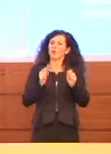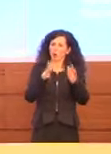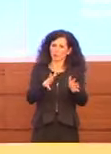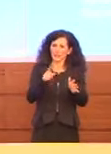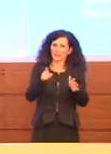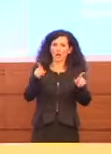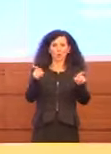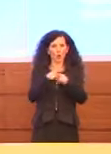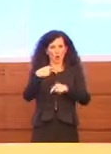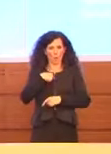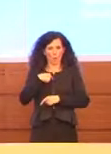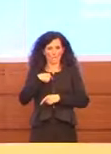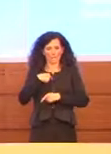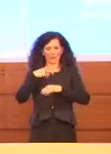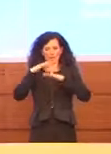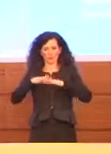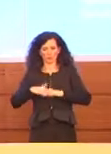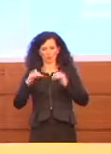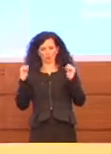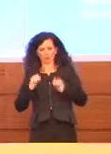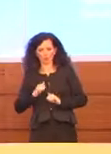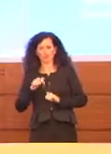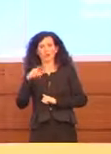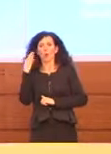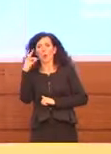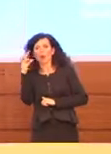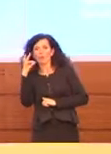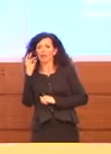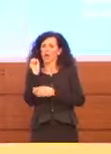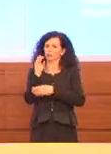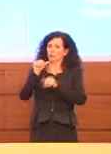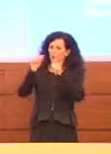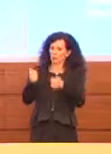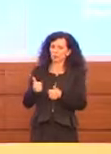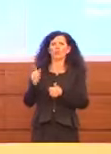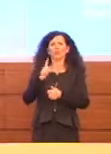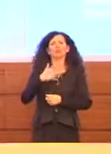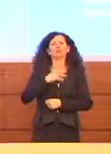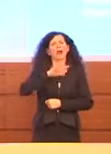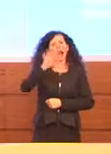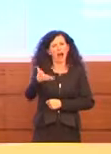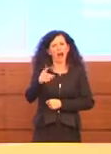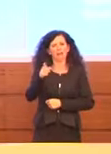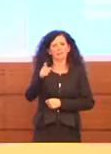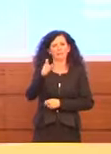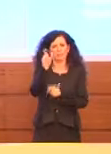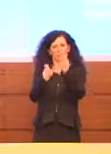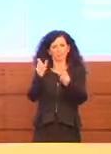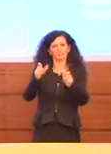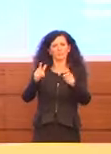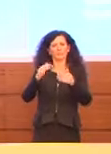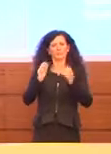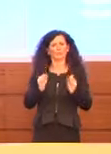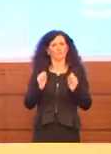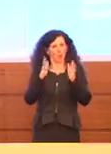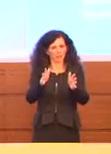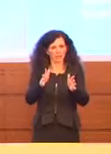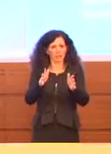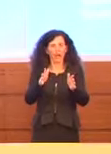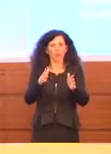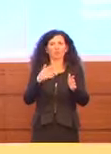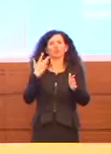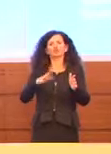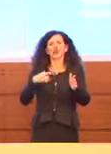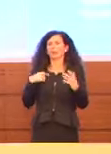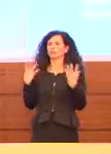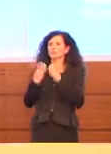volontariato qualificato formato stiamo ragionando anche col ministro boccia che voglio ringraziare perché nell'interlocuzione